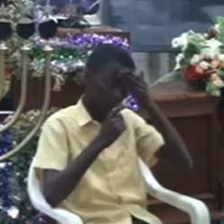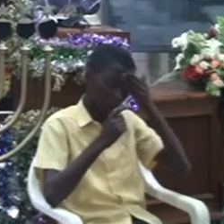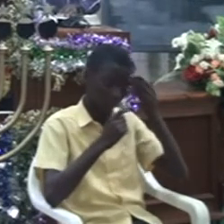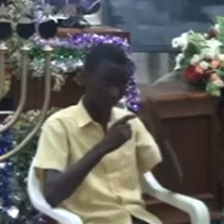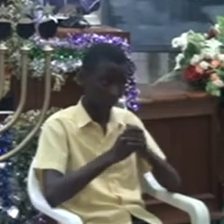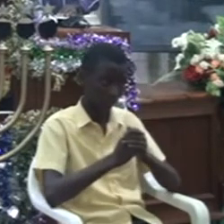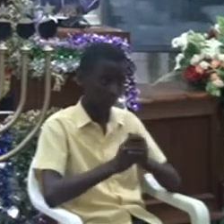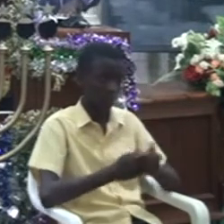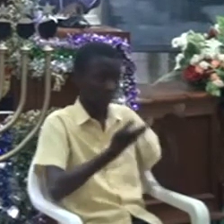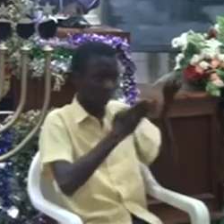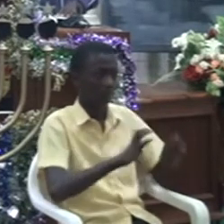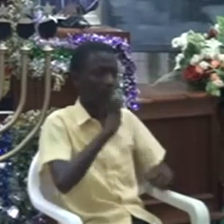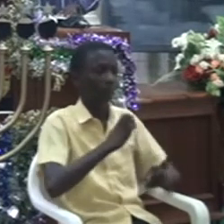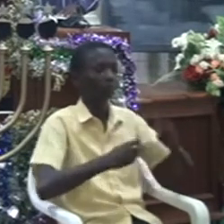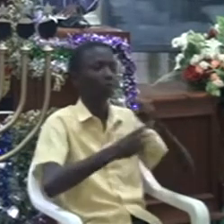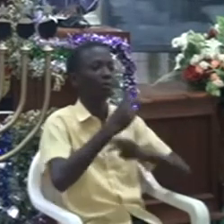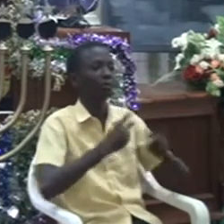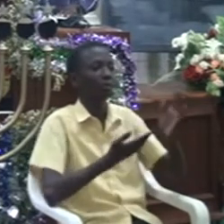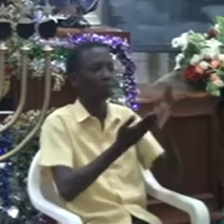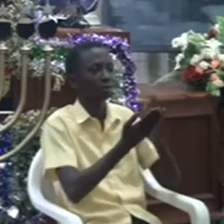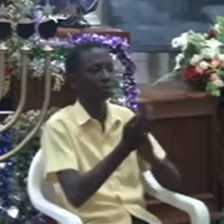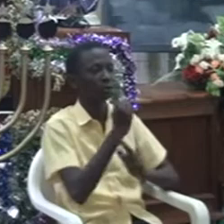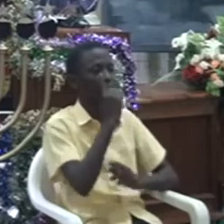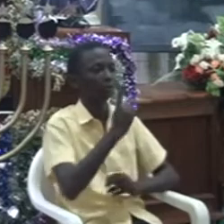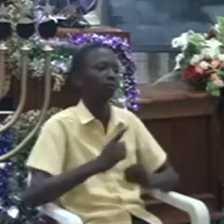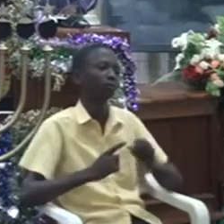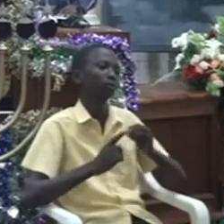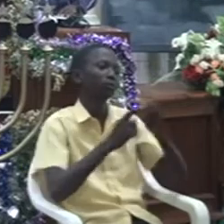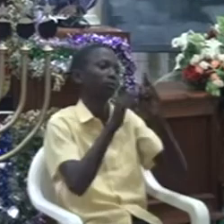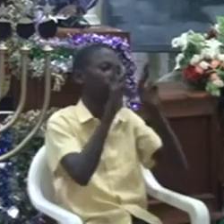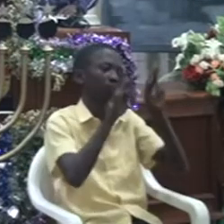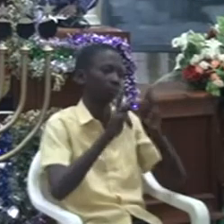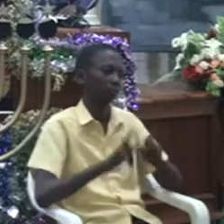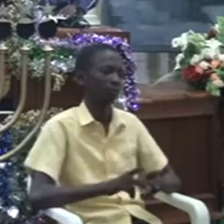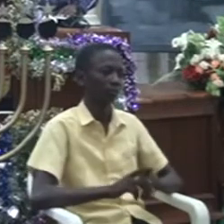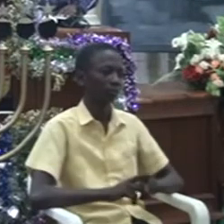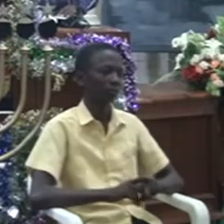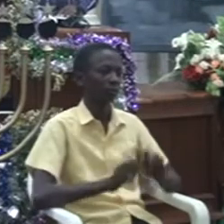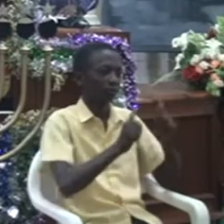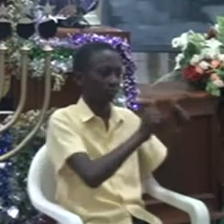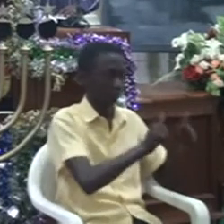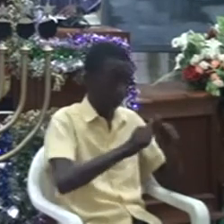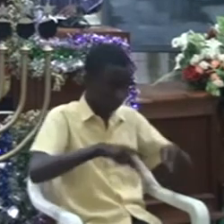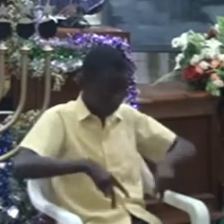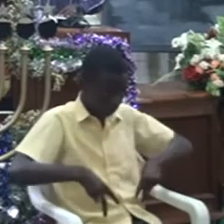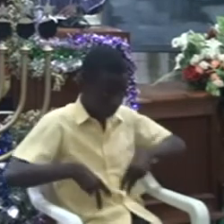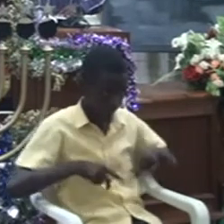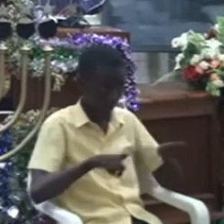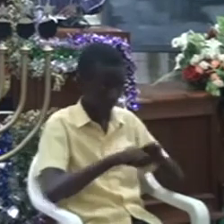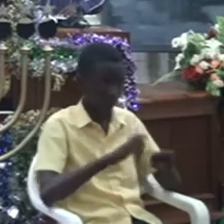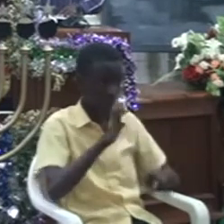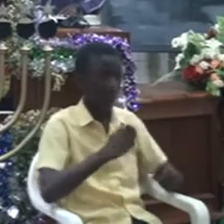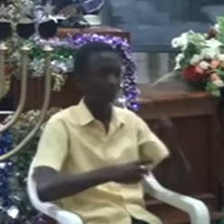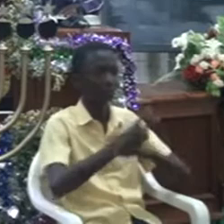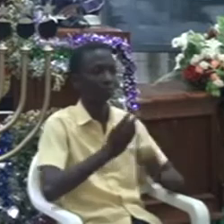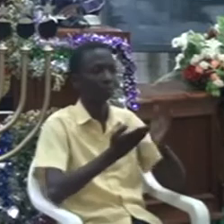Pas deux, pas trois, un seul. La mort est venue par un seul. Kifo kilikuya kwa njia mtu mmoja. Ainsi la vie aussi est venue par un